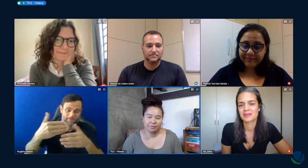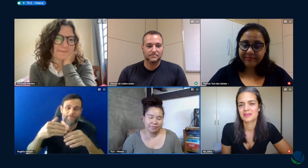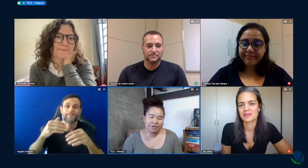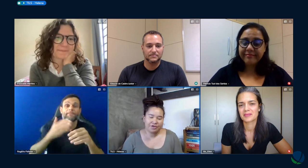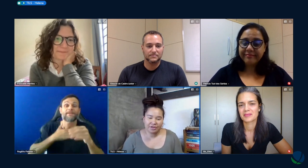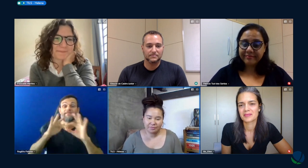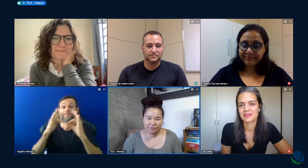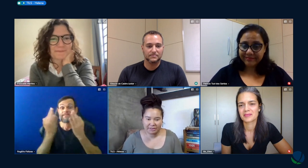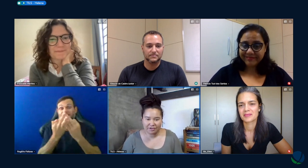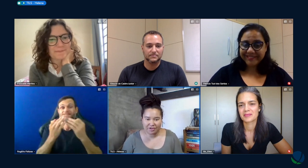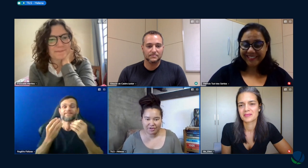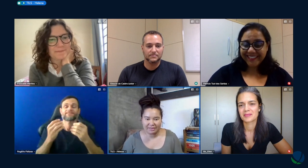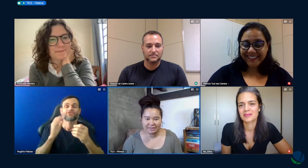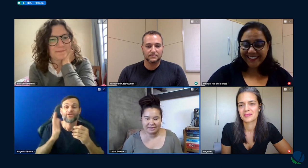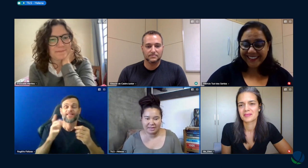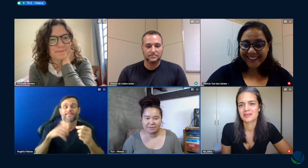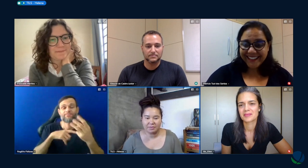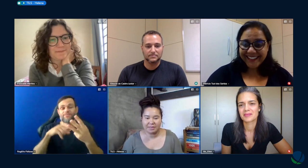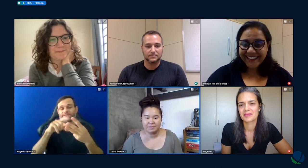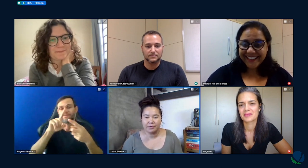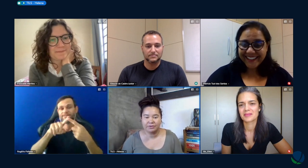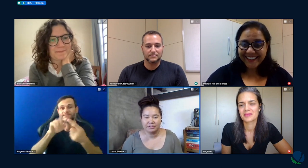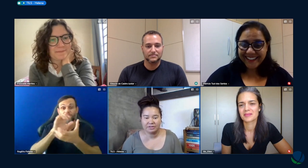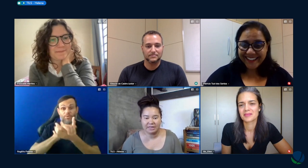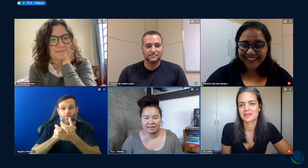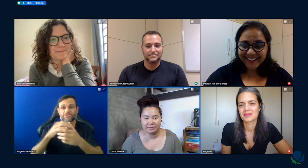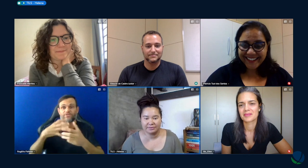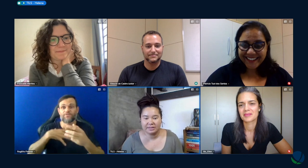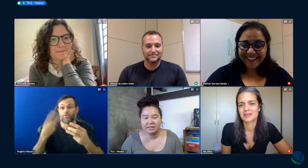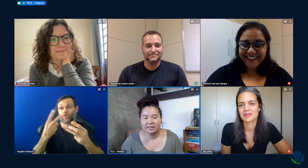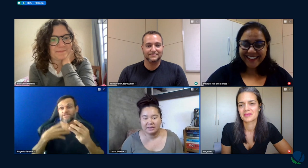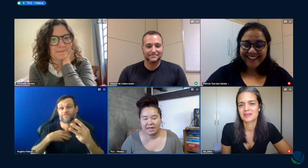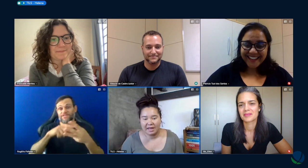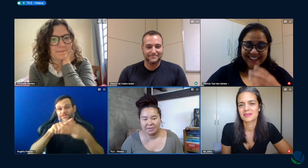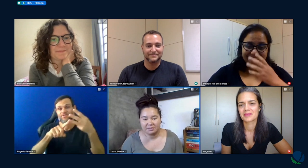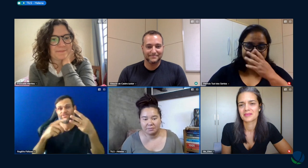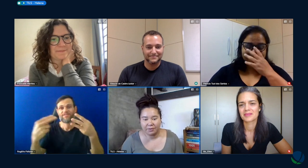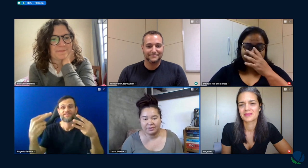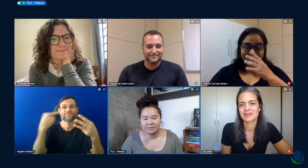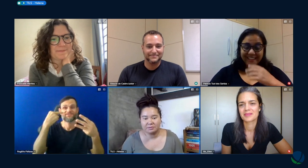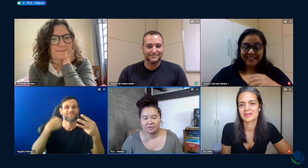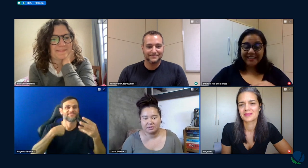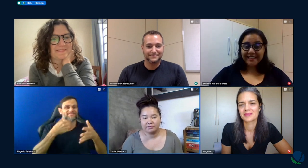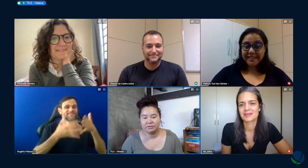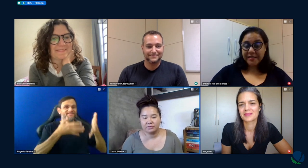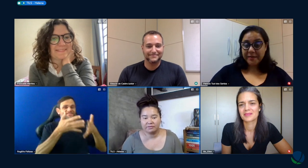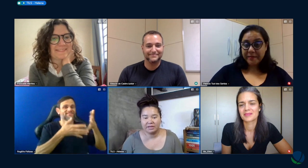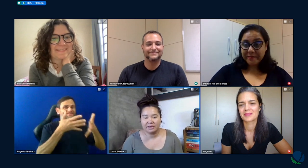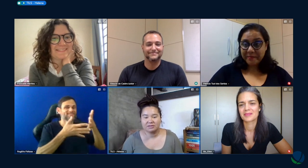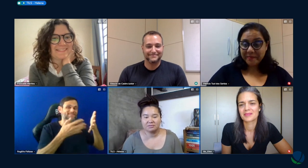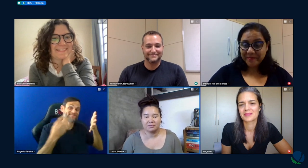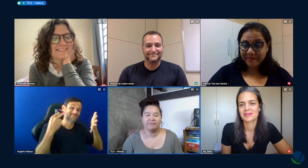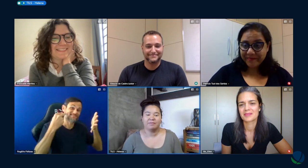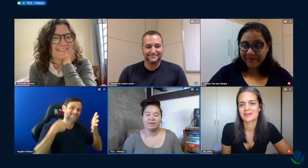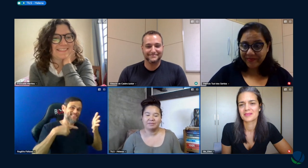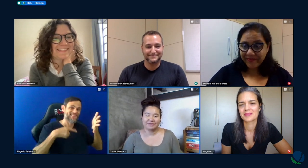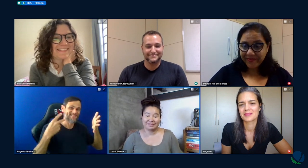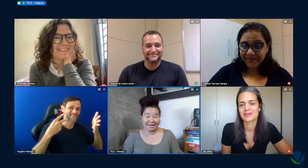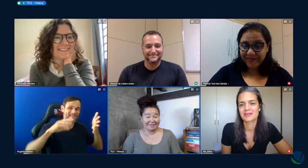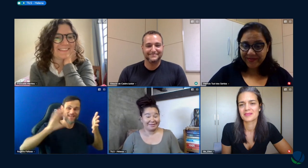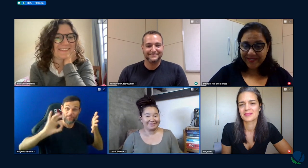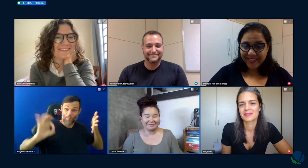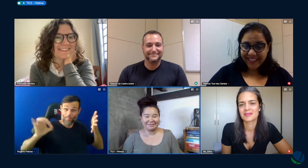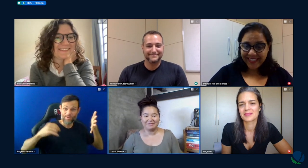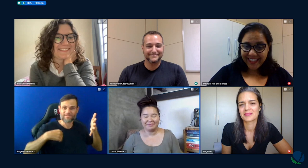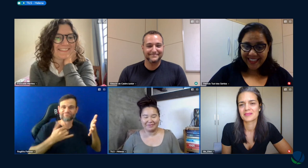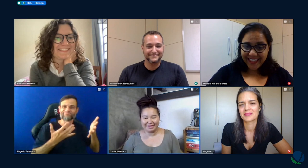não poderia deixar de agradecer, a pessoa mais importante, que é Deus, né? A minha esposa, os meus dois filhos, minha família, por